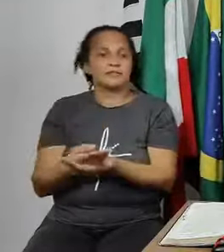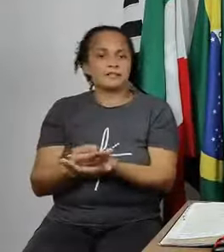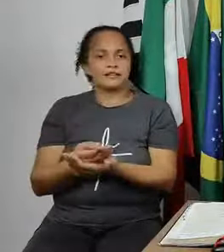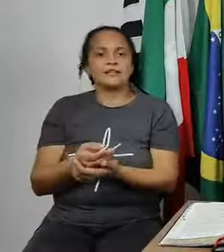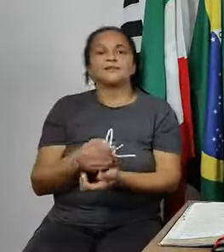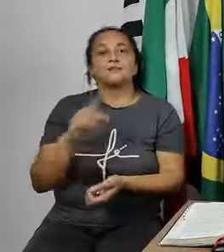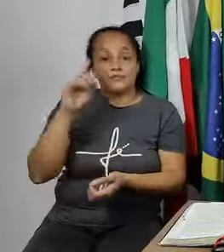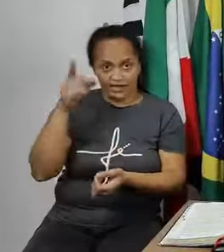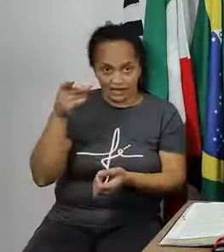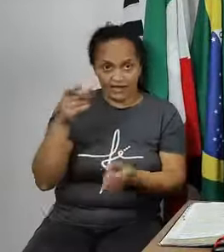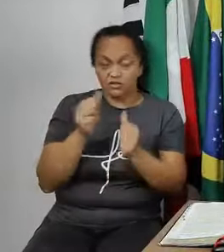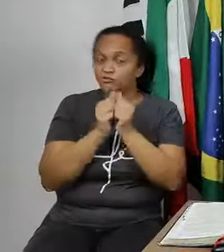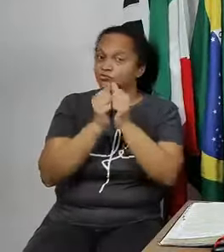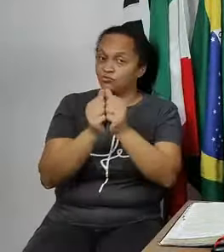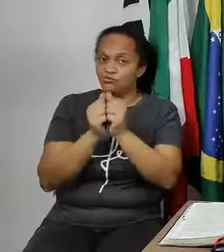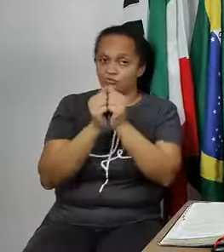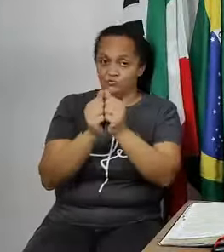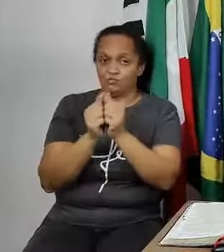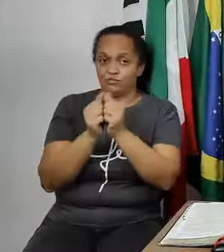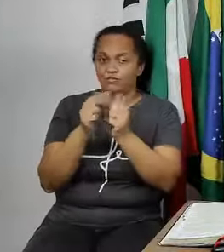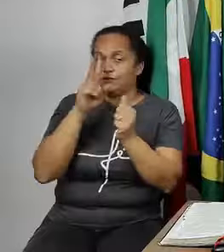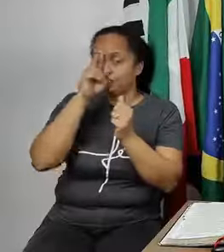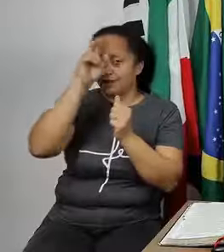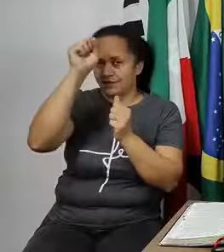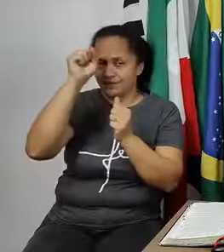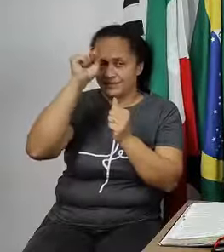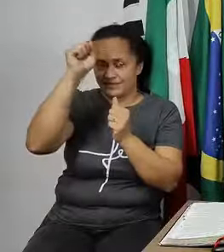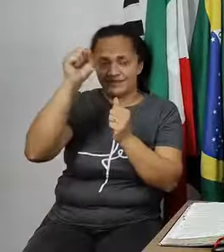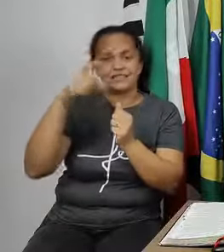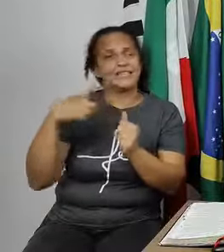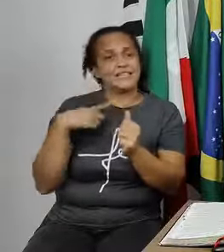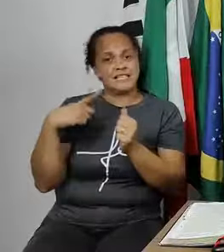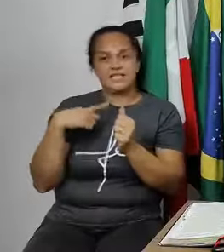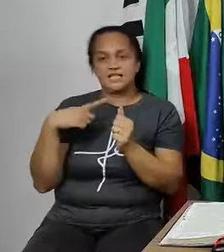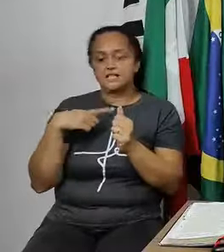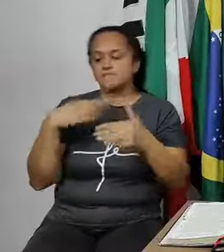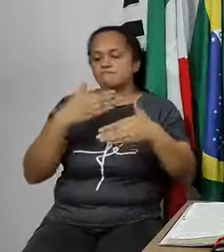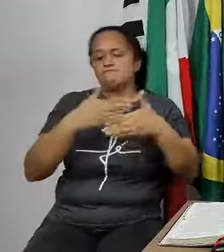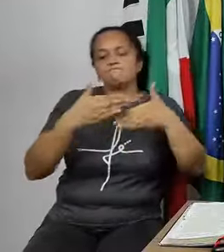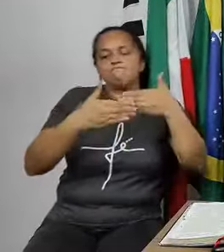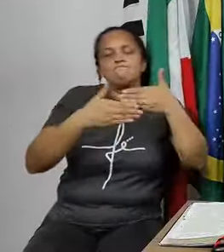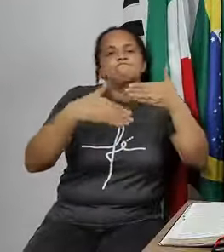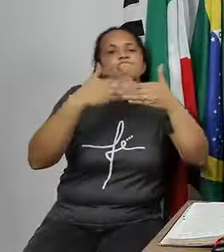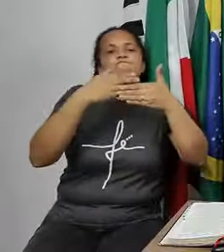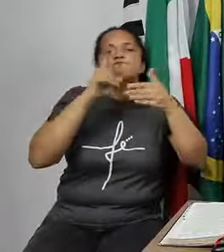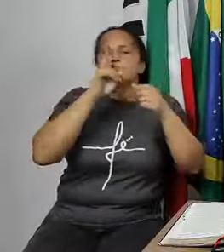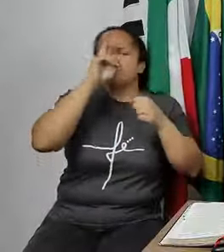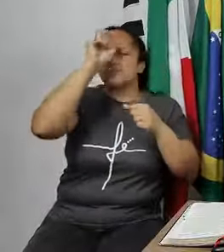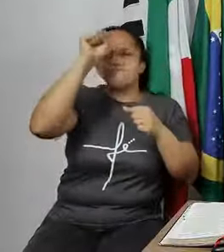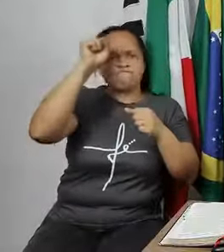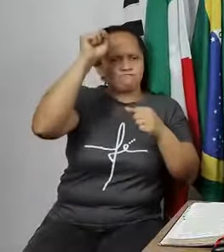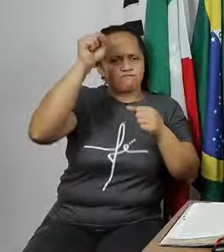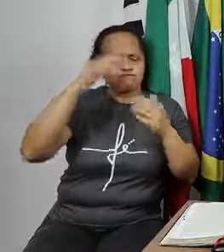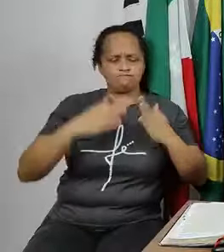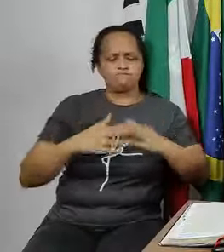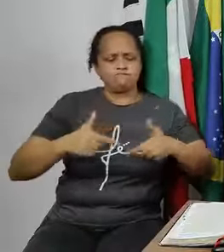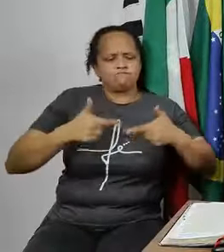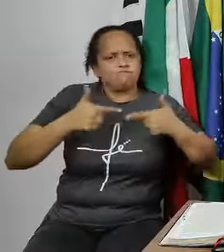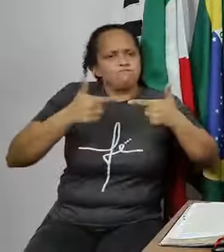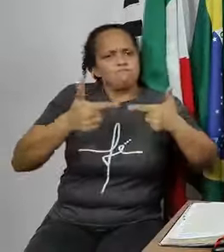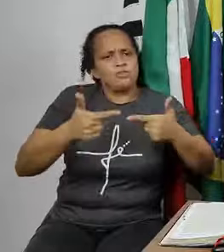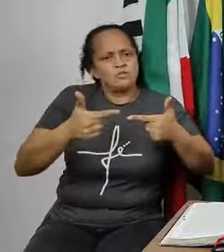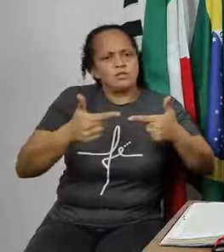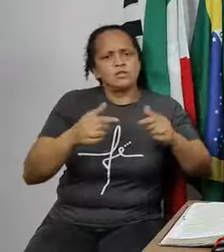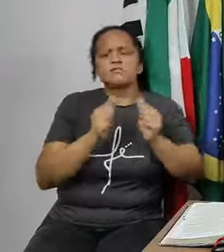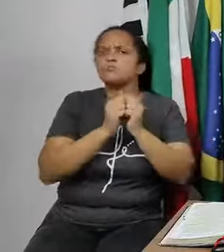esse fundamento que nós construímos a nossa casa espiritual, que nós construímos sobre a rocha.